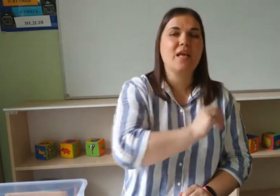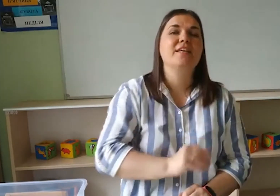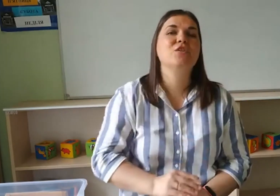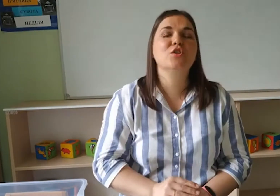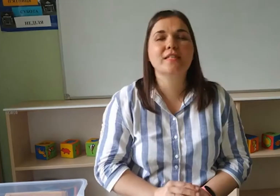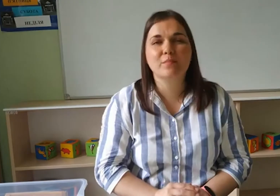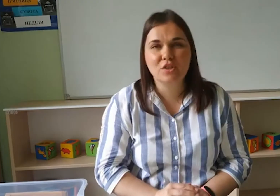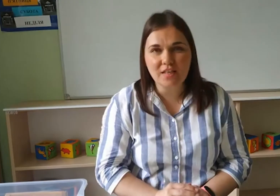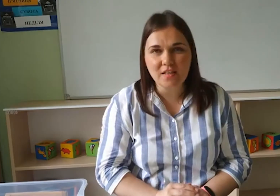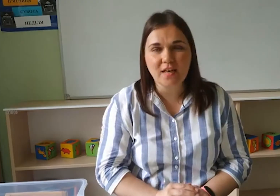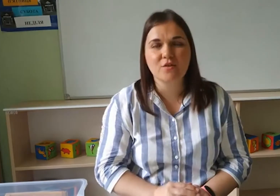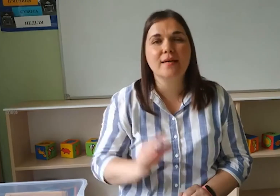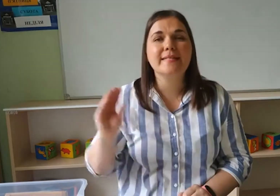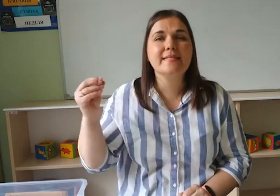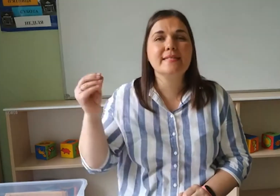Якщо це бджілка, то